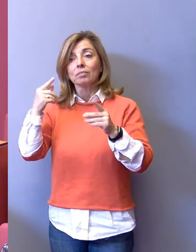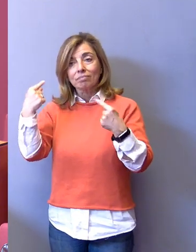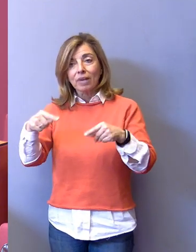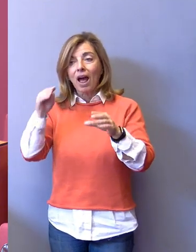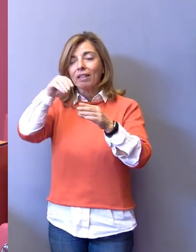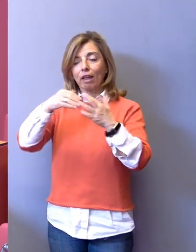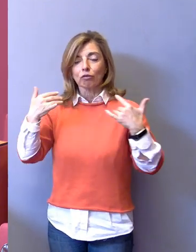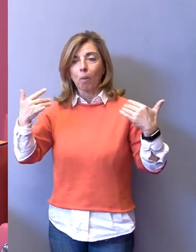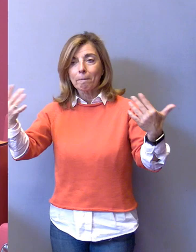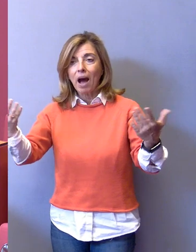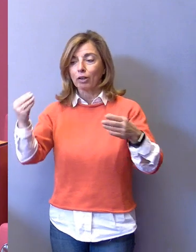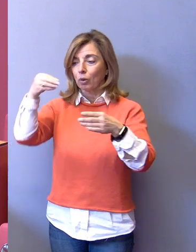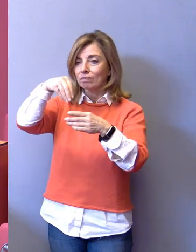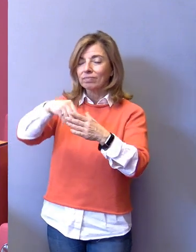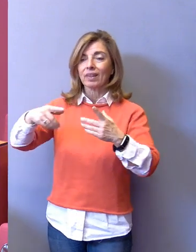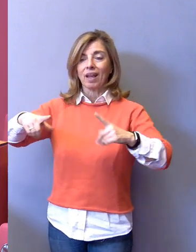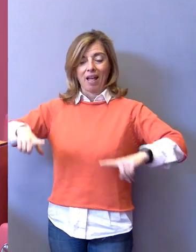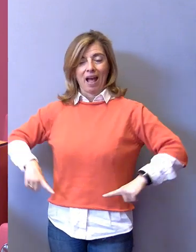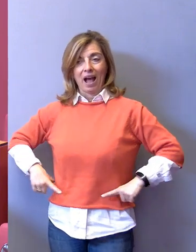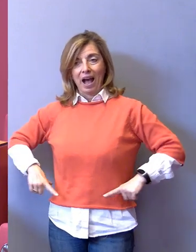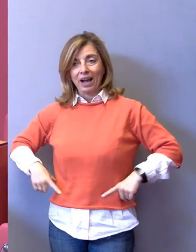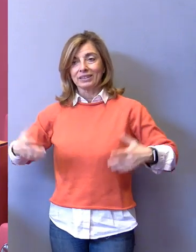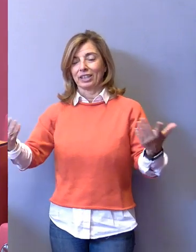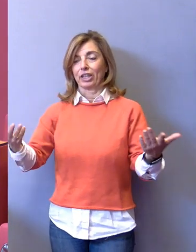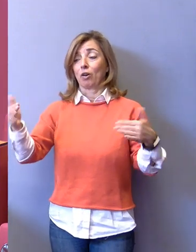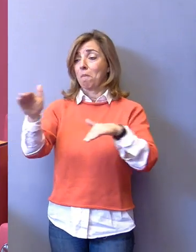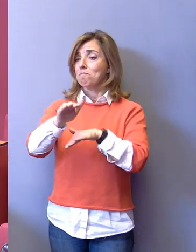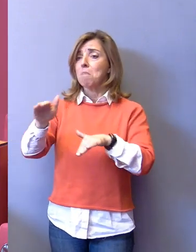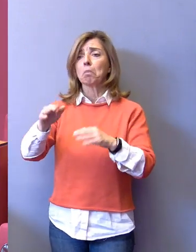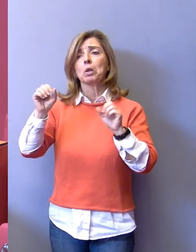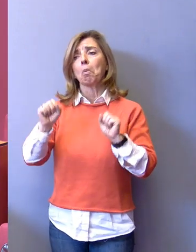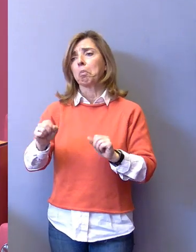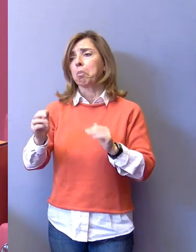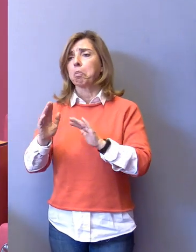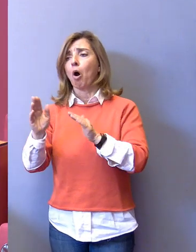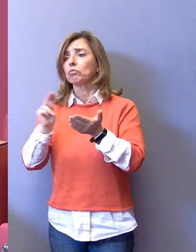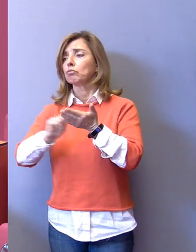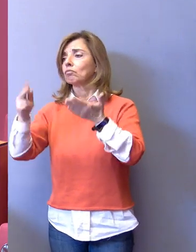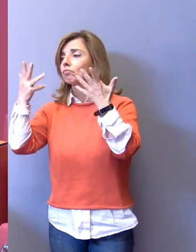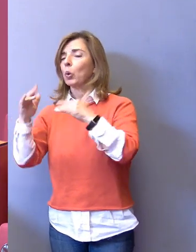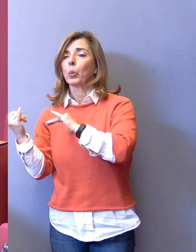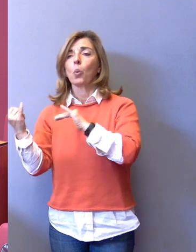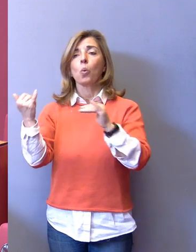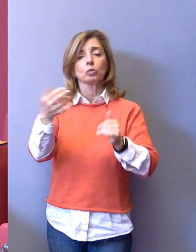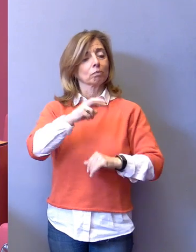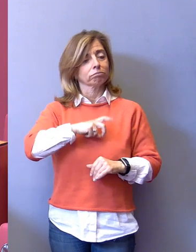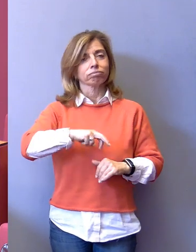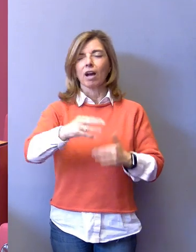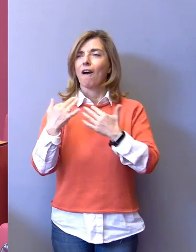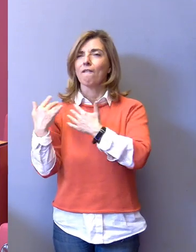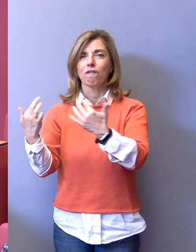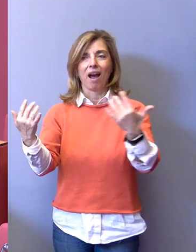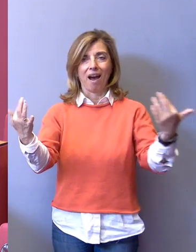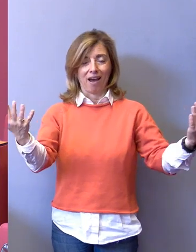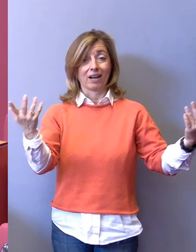con i bambini che possono a piedi immediatamente essere nel verde è sicuramente un grande passo in avanti e per quanto